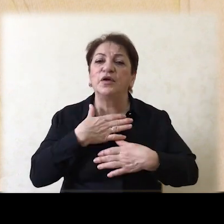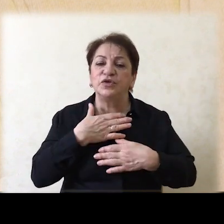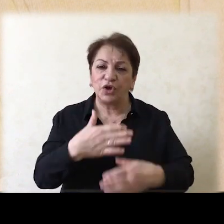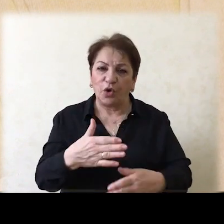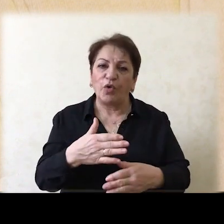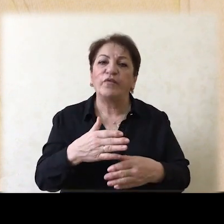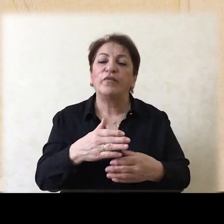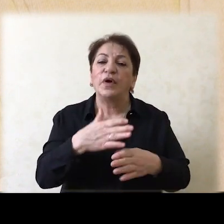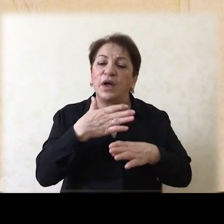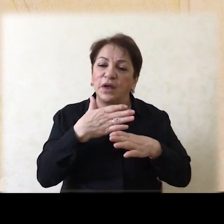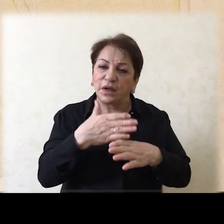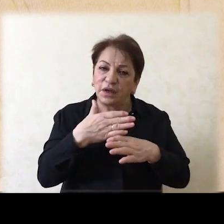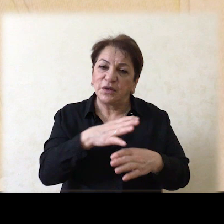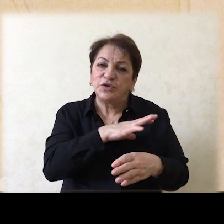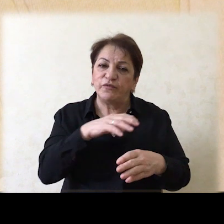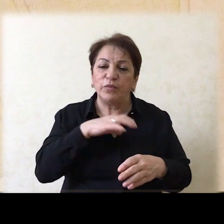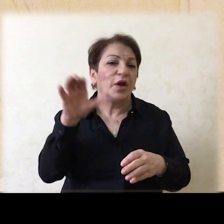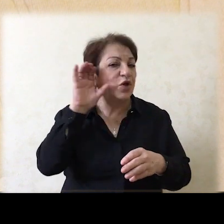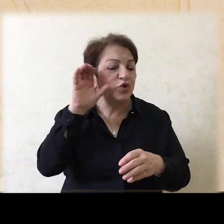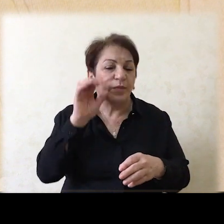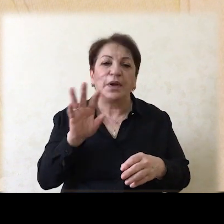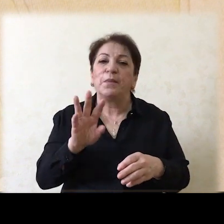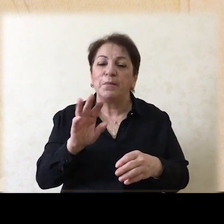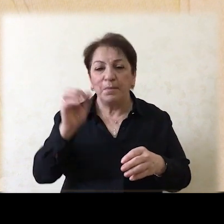երեխաները սիրով կիսվում են և